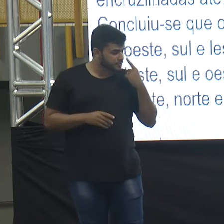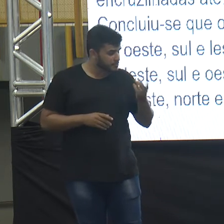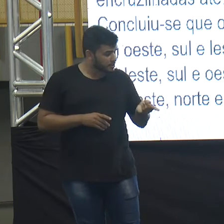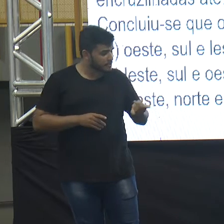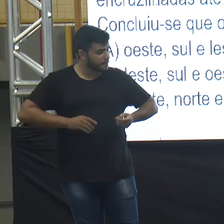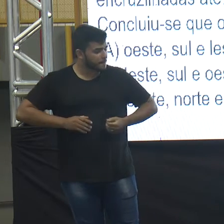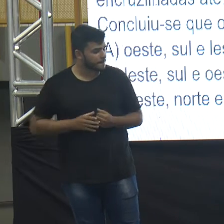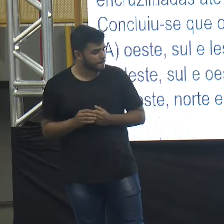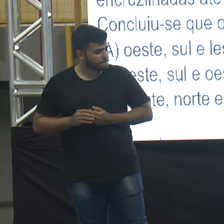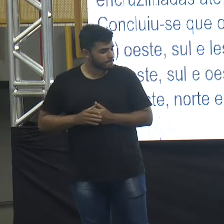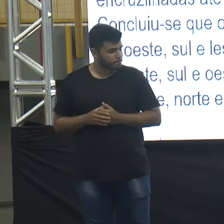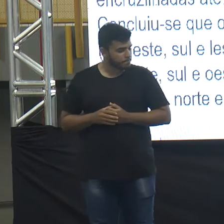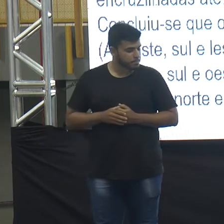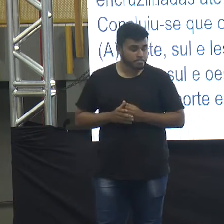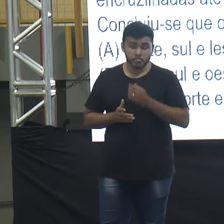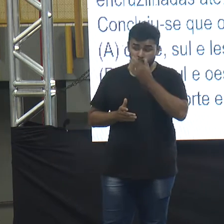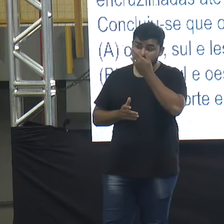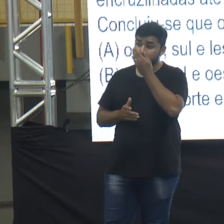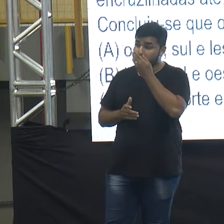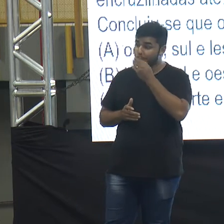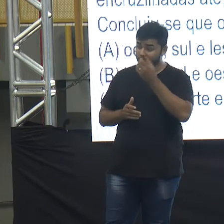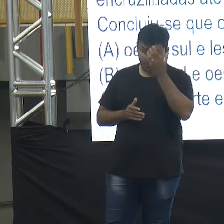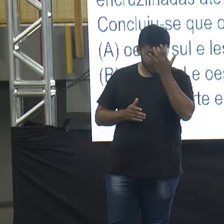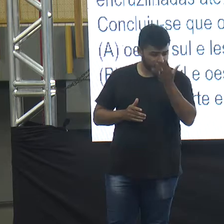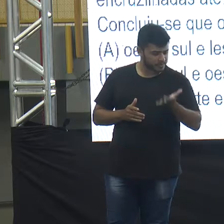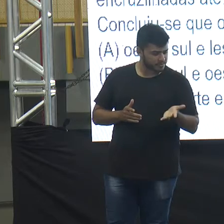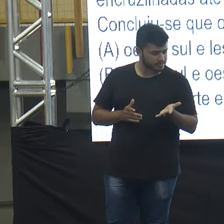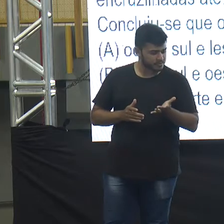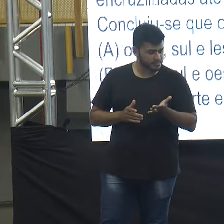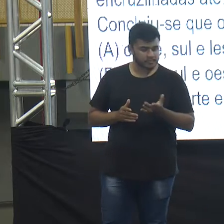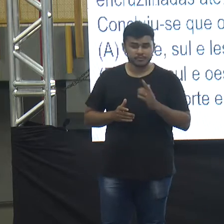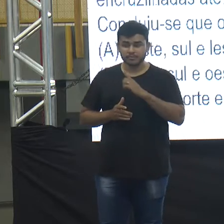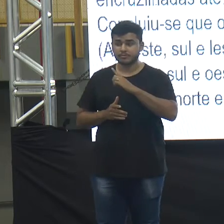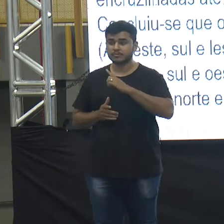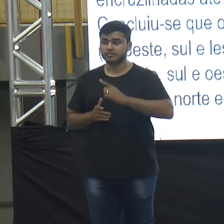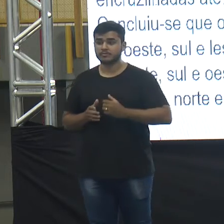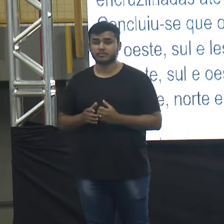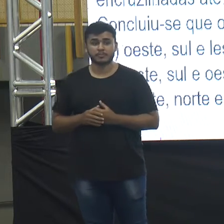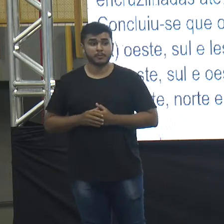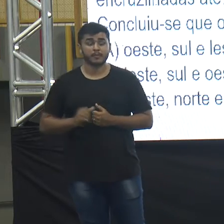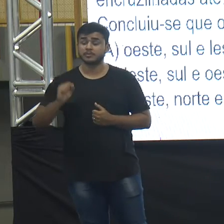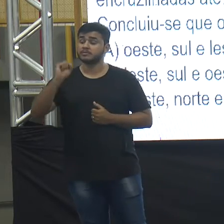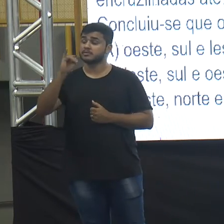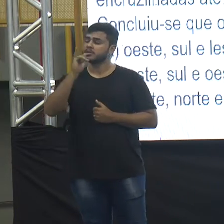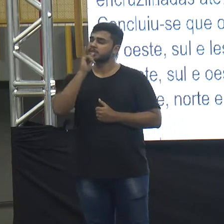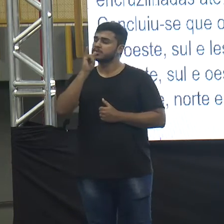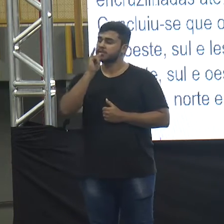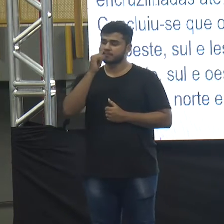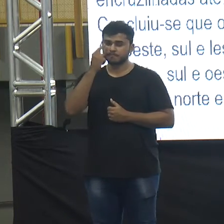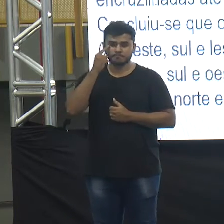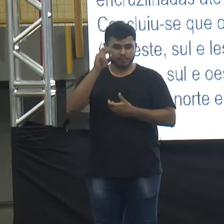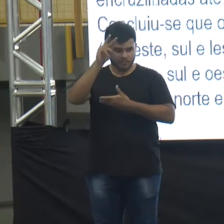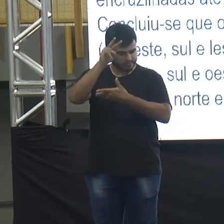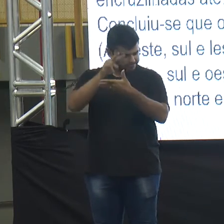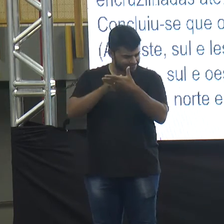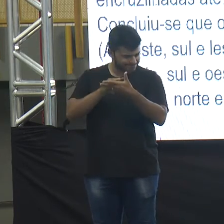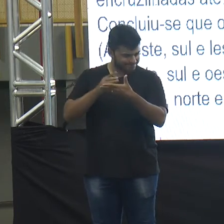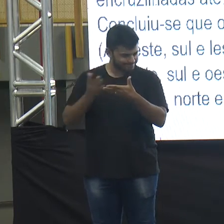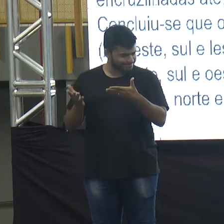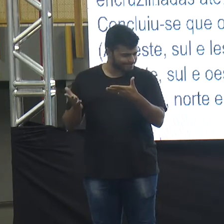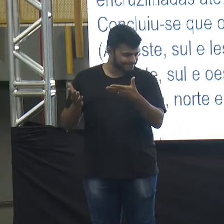Enem. Ninguém está inventando, não. Agora, se você olha para uma questão dessa e lê, você fica